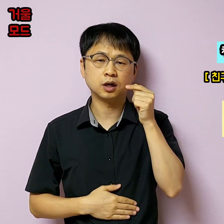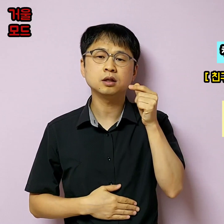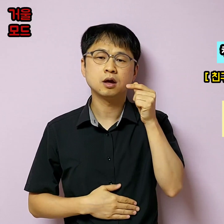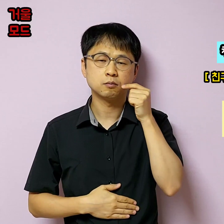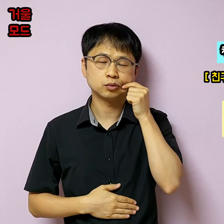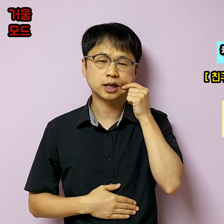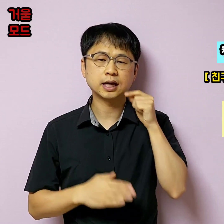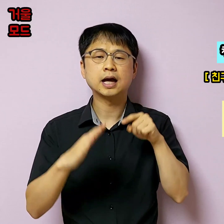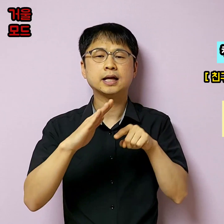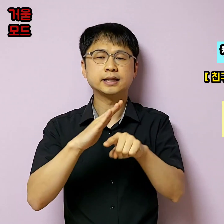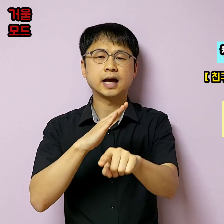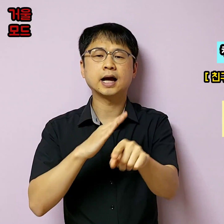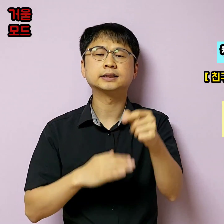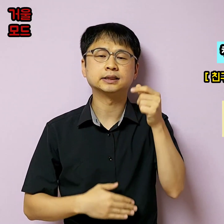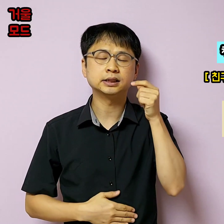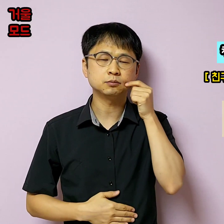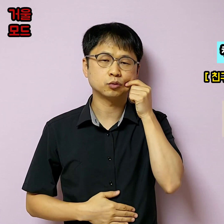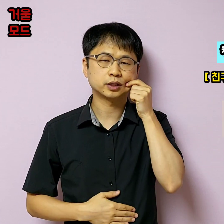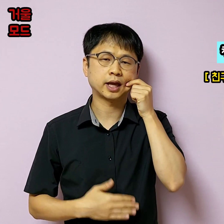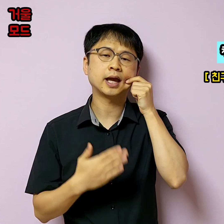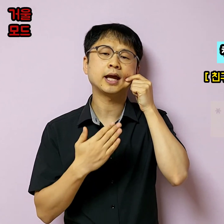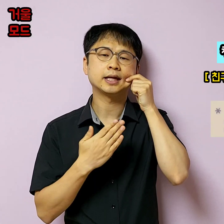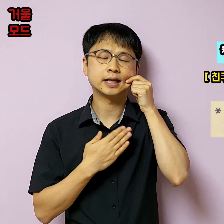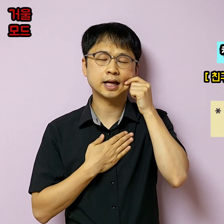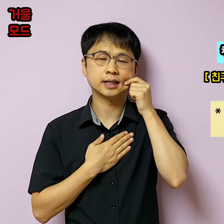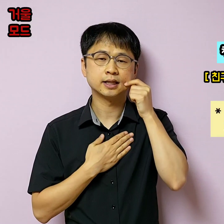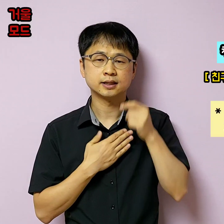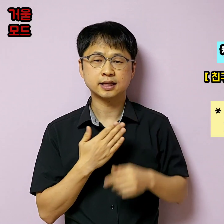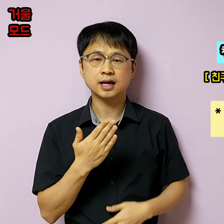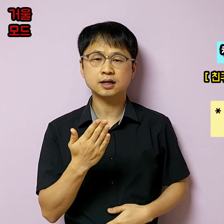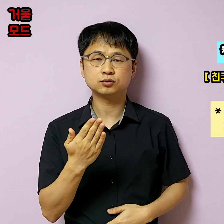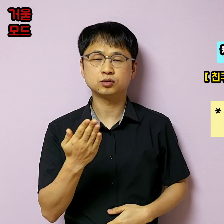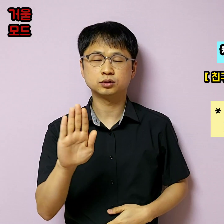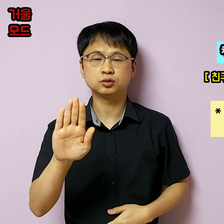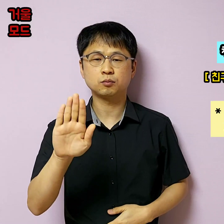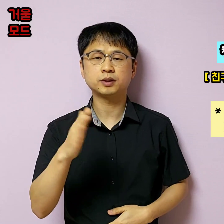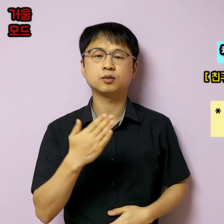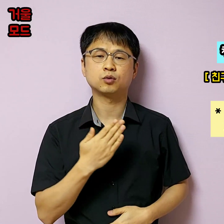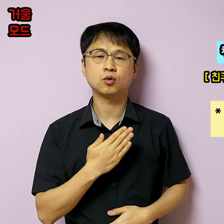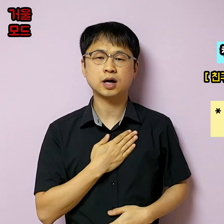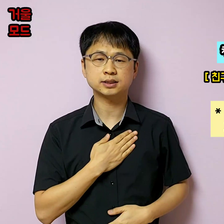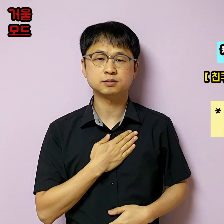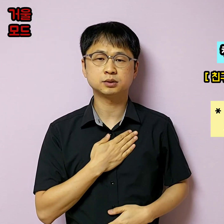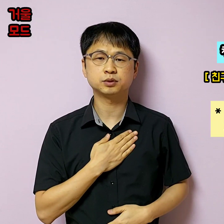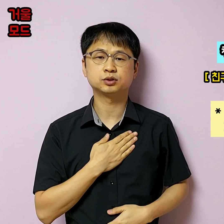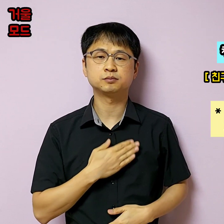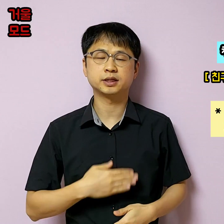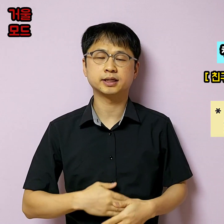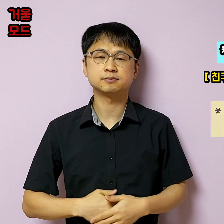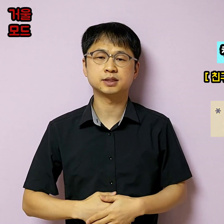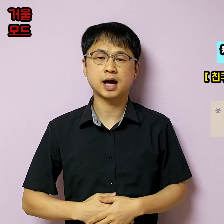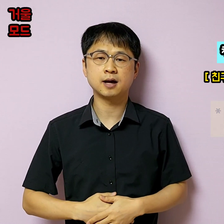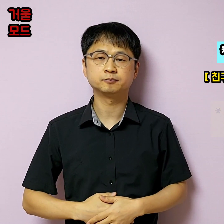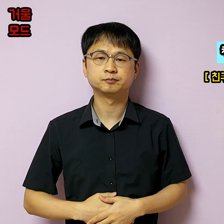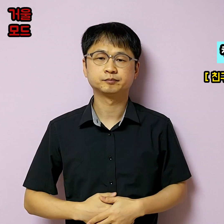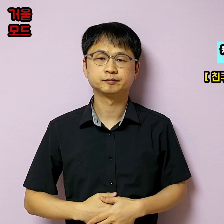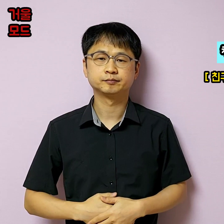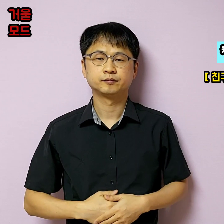짚어주시면 못하다, 나가지 못해, 나라는 수어는 손바닥으로 가슴을 짚어주시면 되겠습니다.